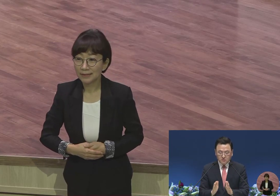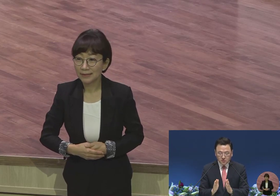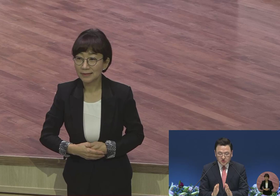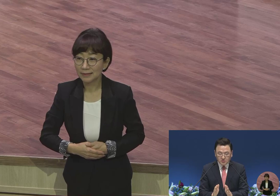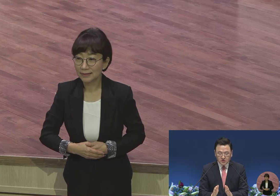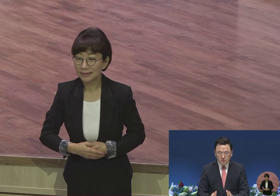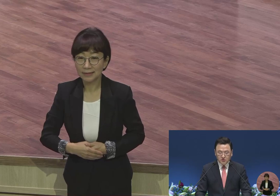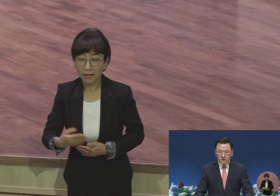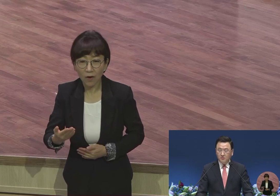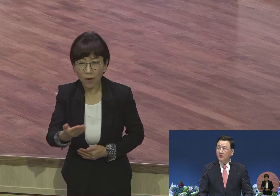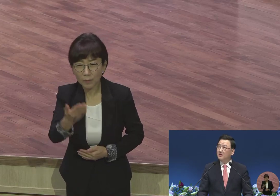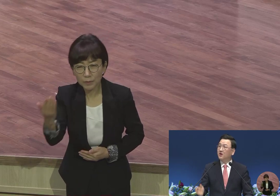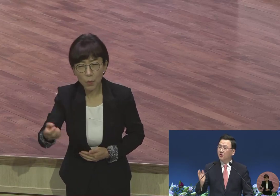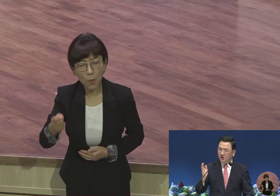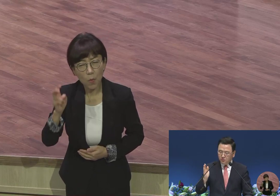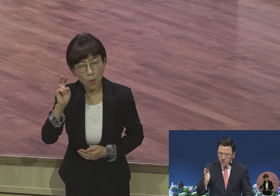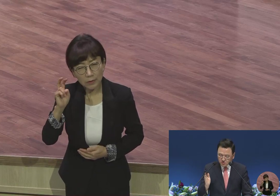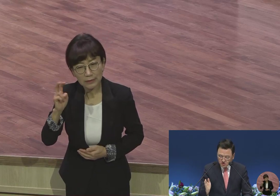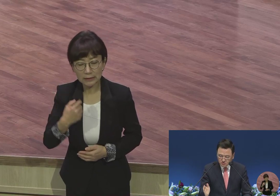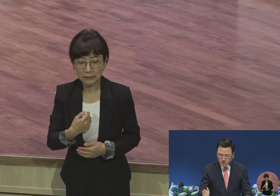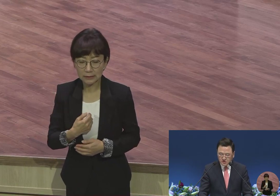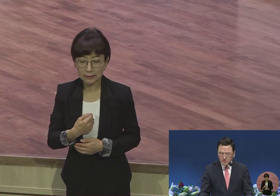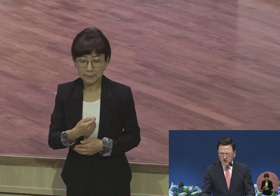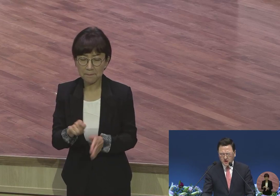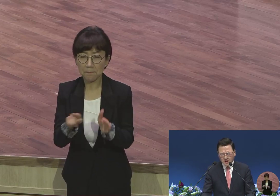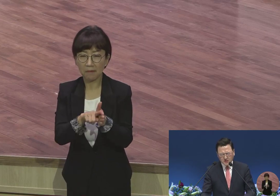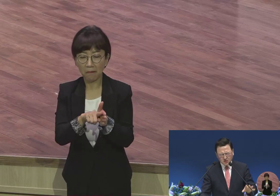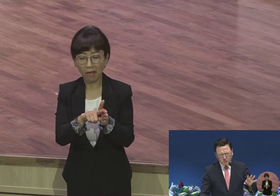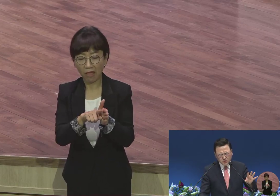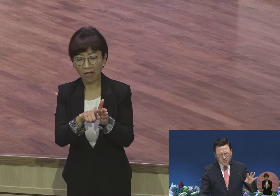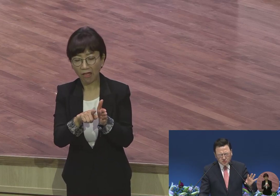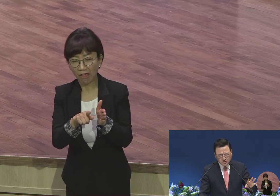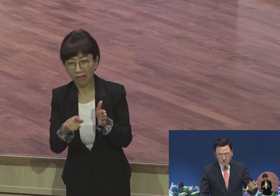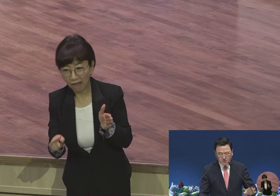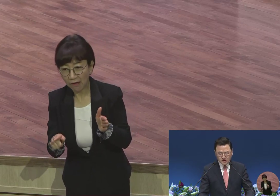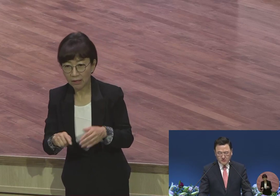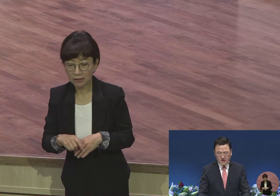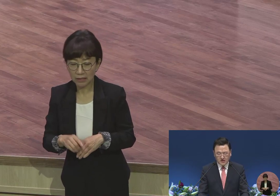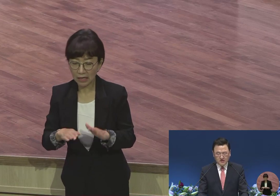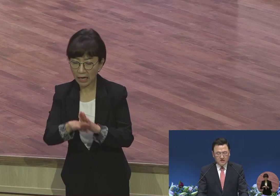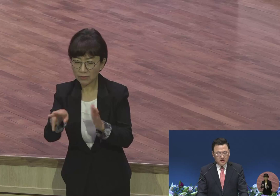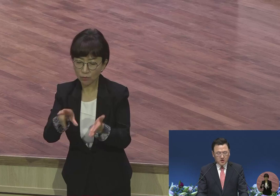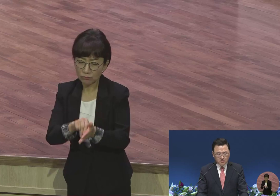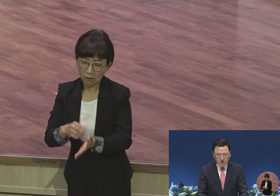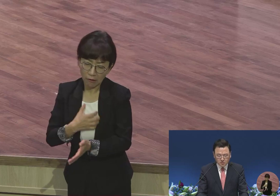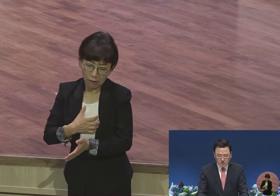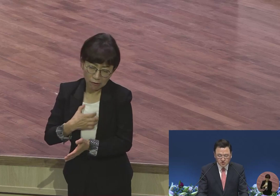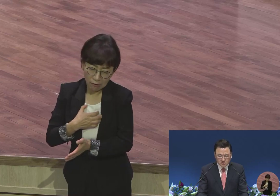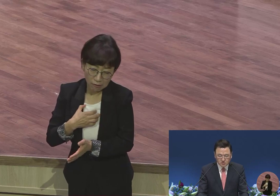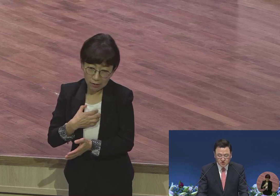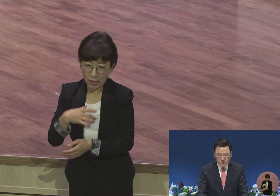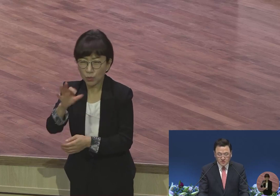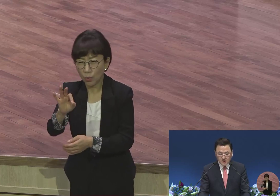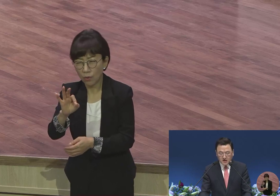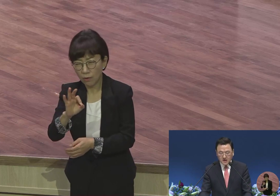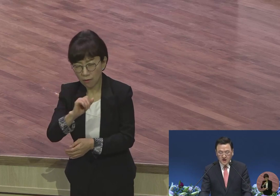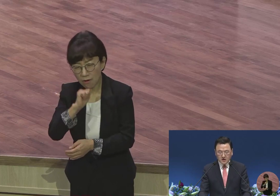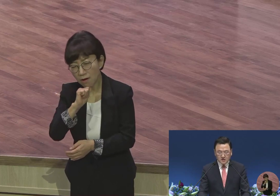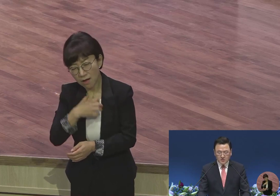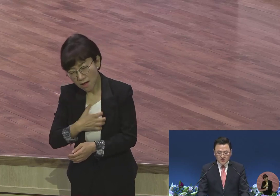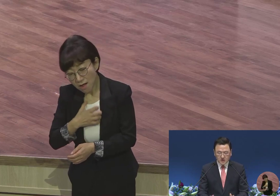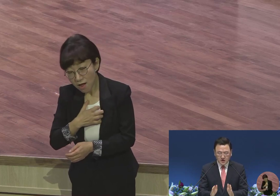문이 무너져버린 분들이 있습니까? 사역의 문이 무너진 분이 있습니까? 가정의 문이 무너진 분이 있습니까? 경제의 문이 무너진 분이